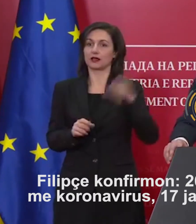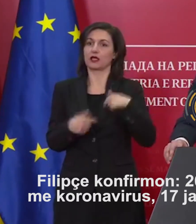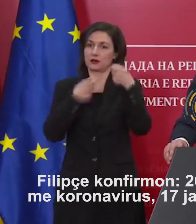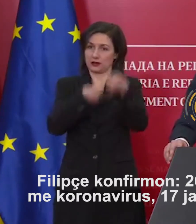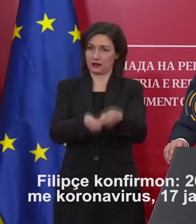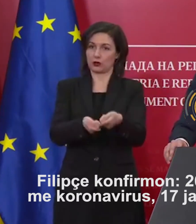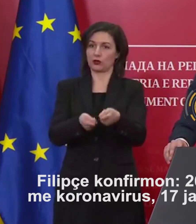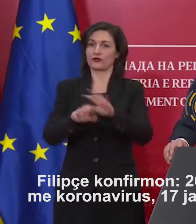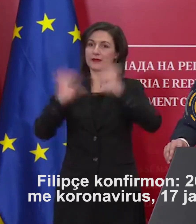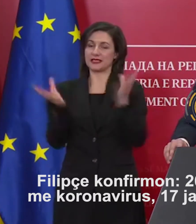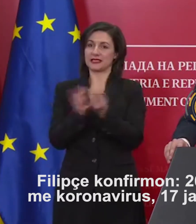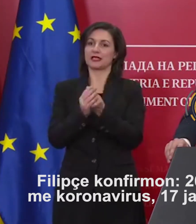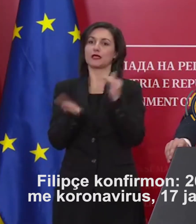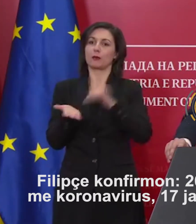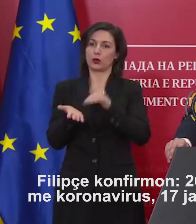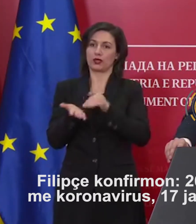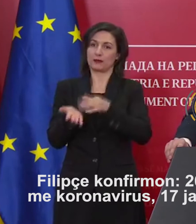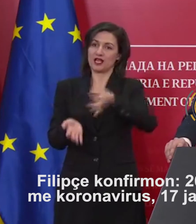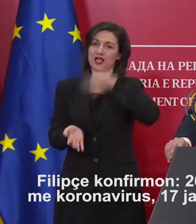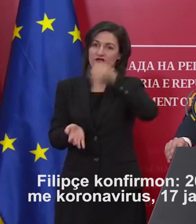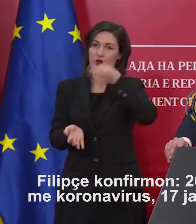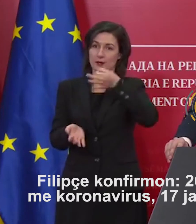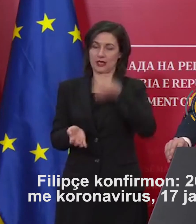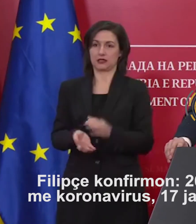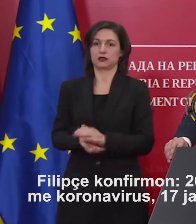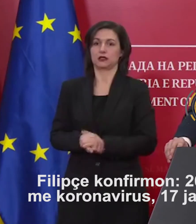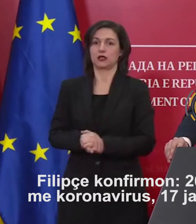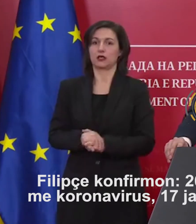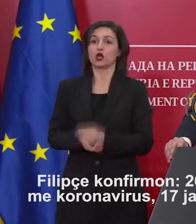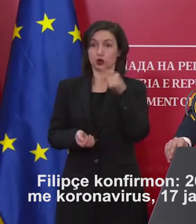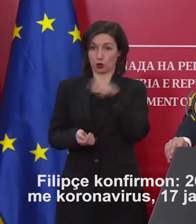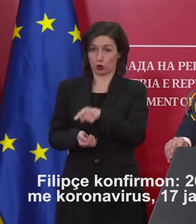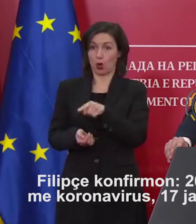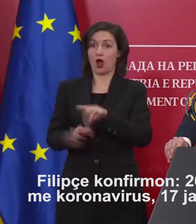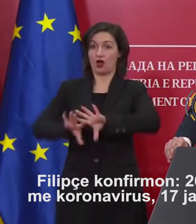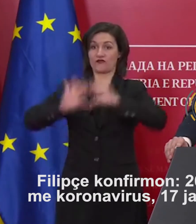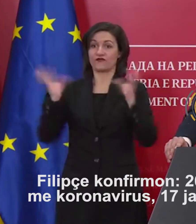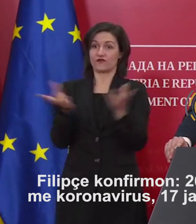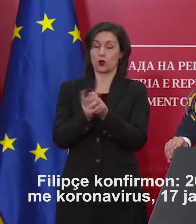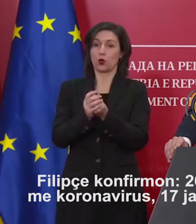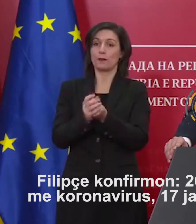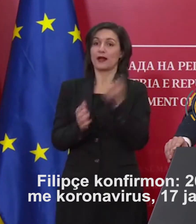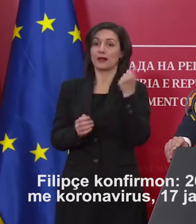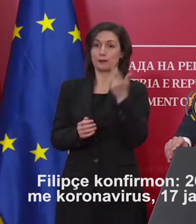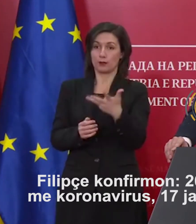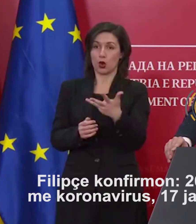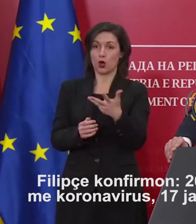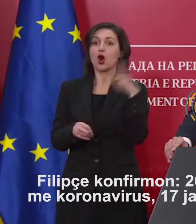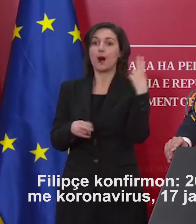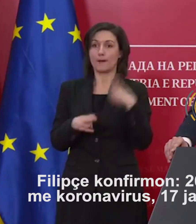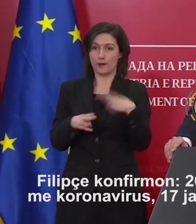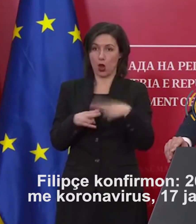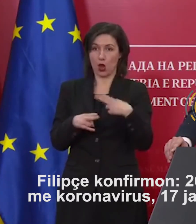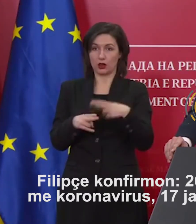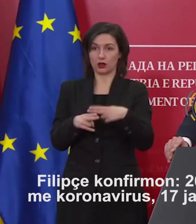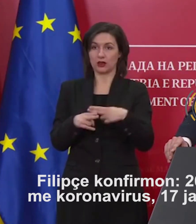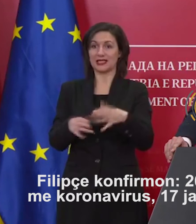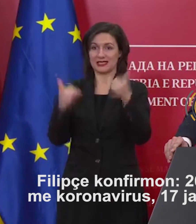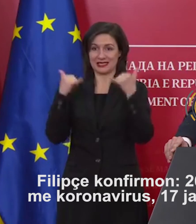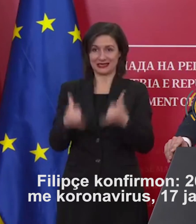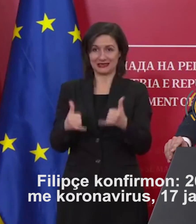потребни информации. Со тоа, значи, вкупната бројка реков на пациенти во нашата земја е